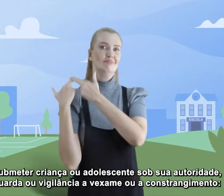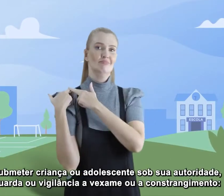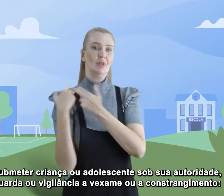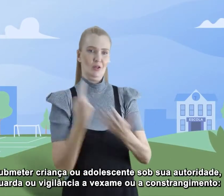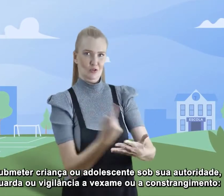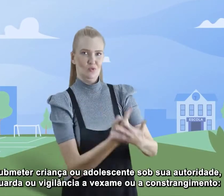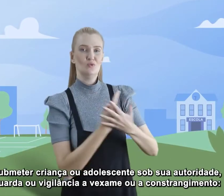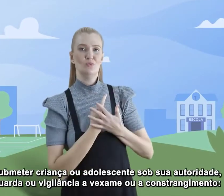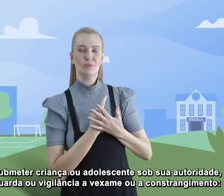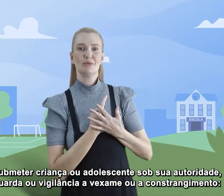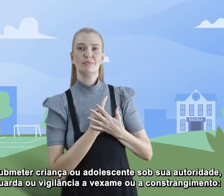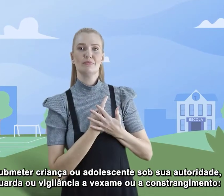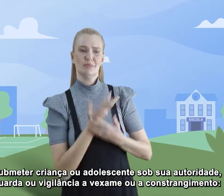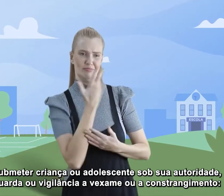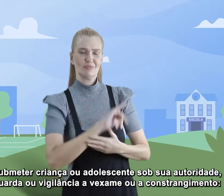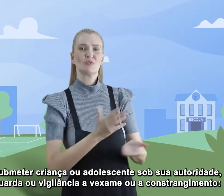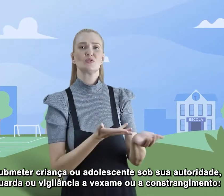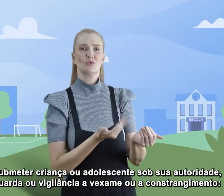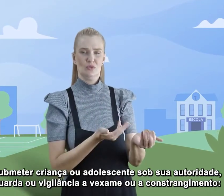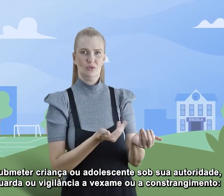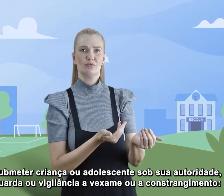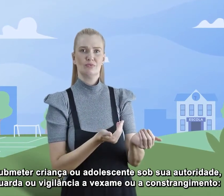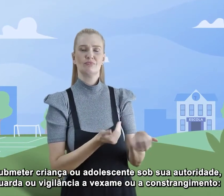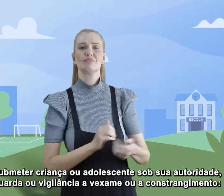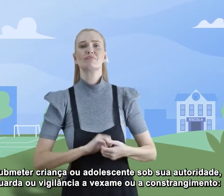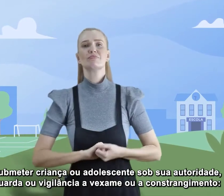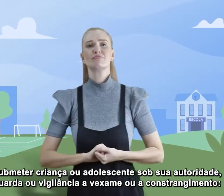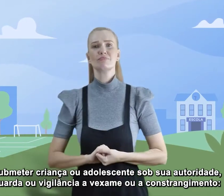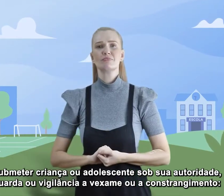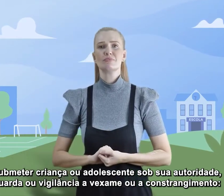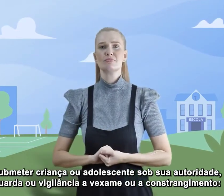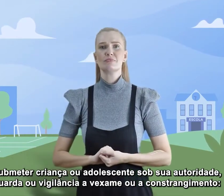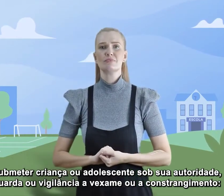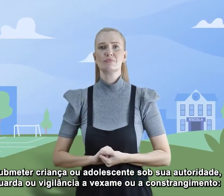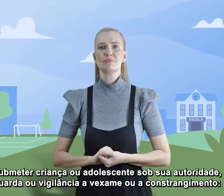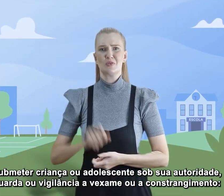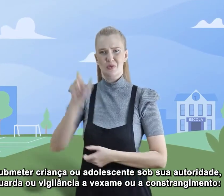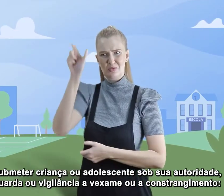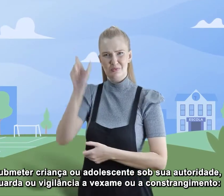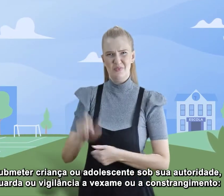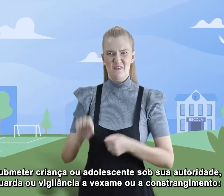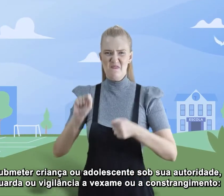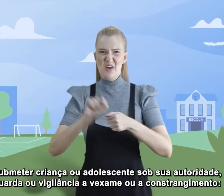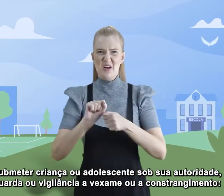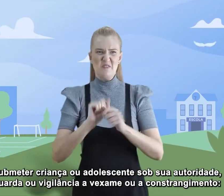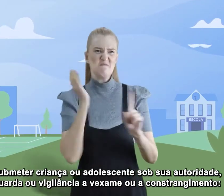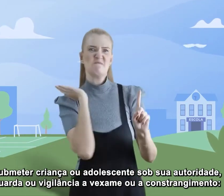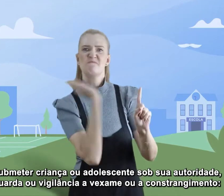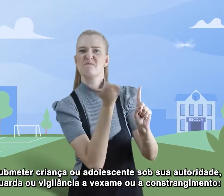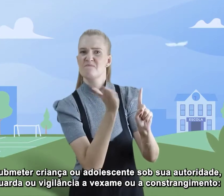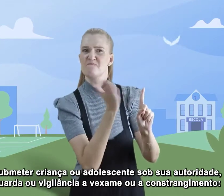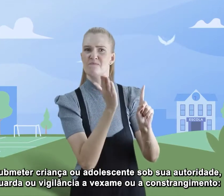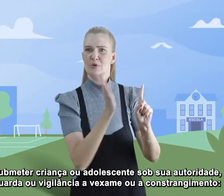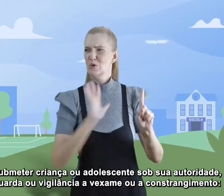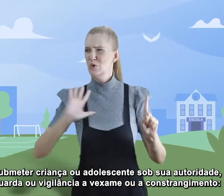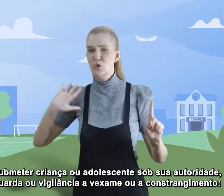Submeter criança ou adolescente, sob sua autoridade, guarda ou vigilância, a vexame